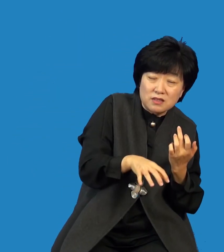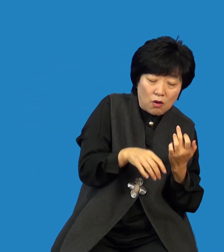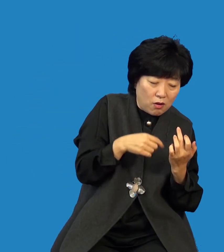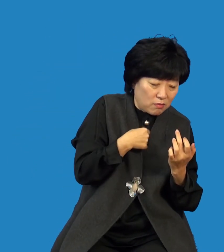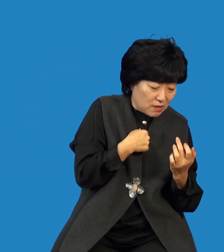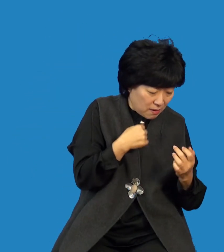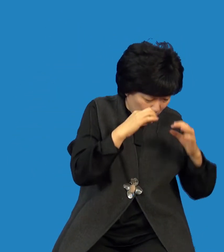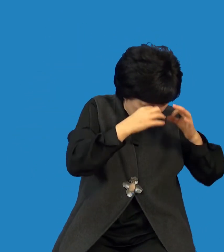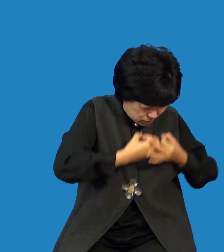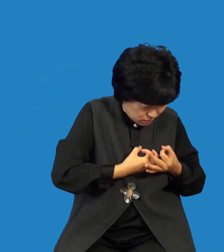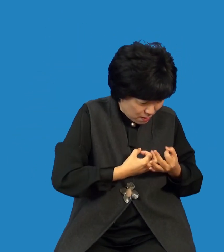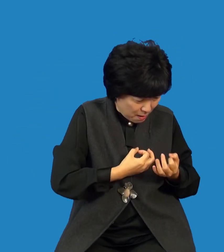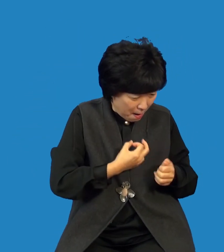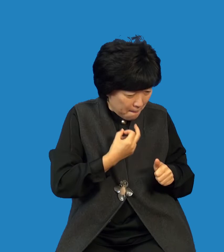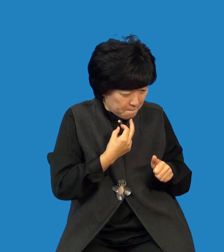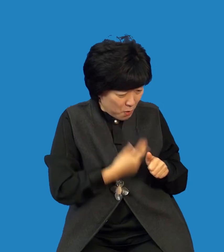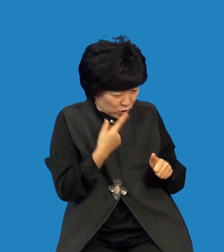숨었나이다.